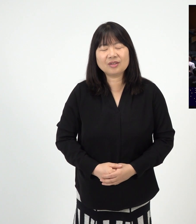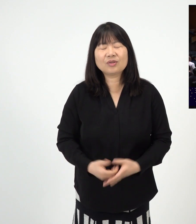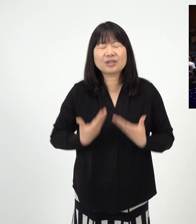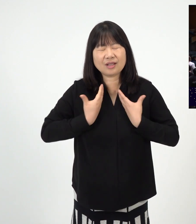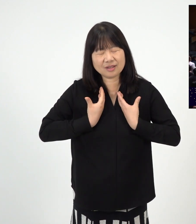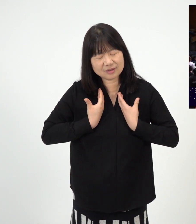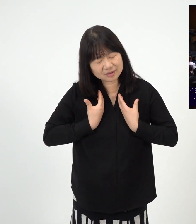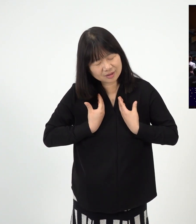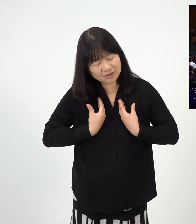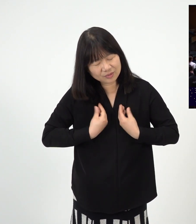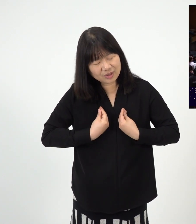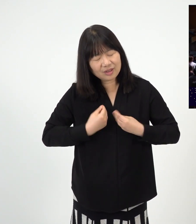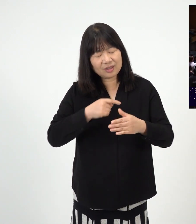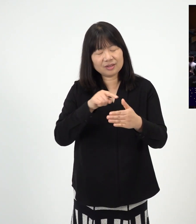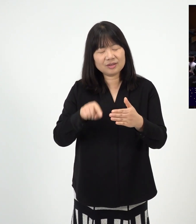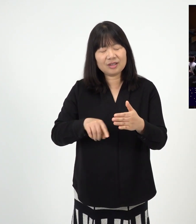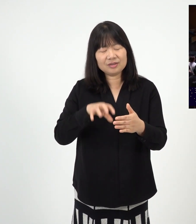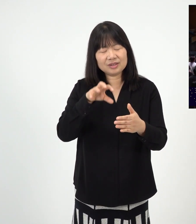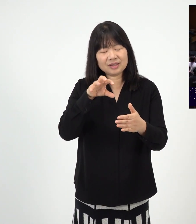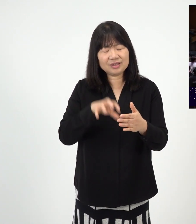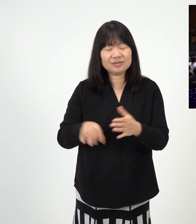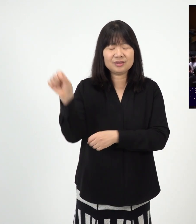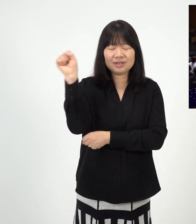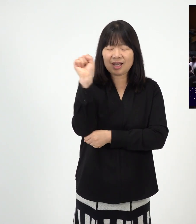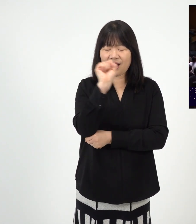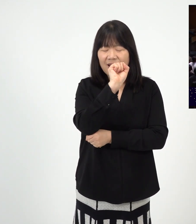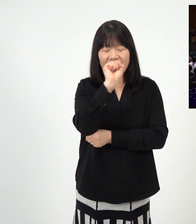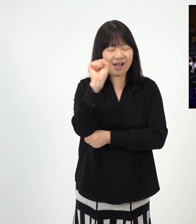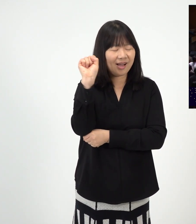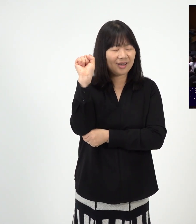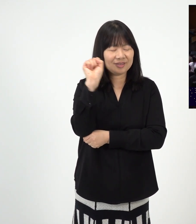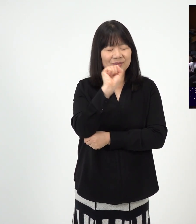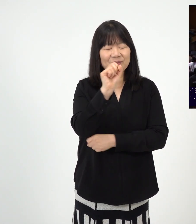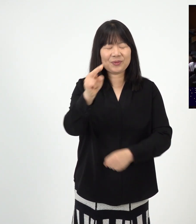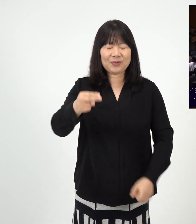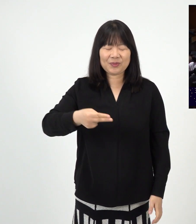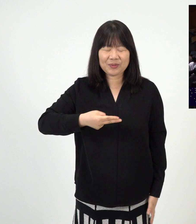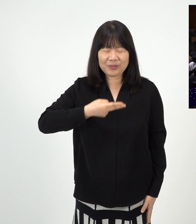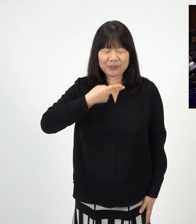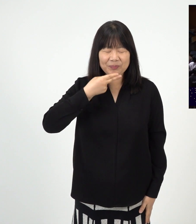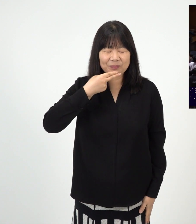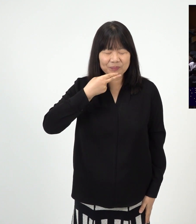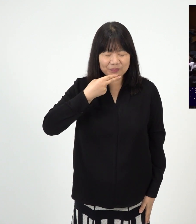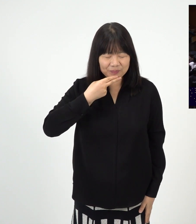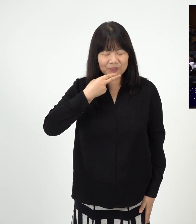절망 속에도 흔들리지